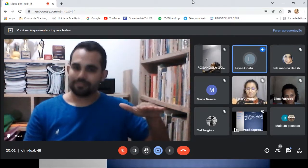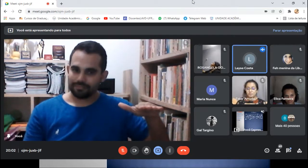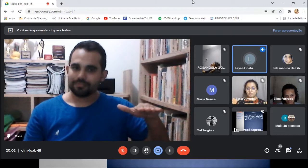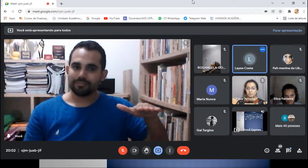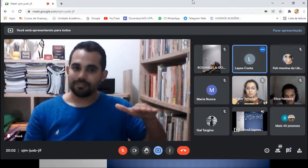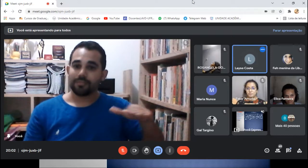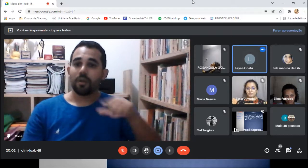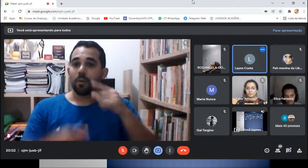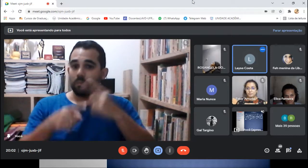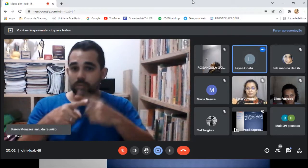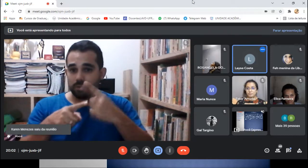sinal.